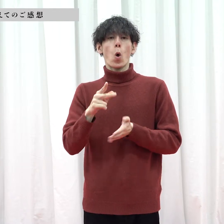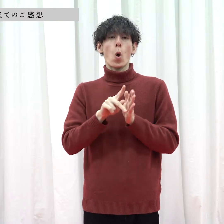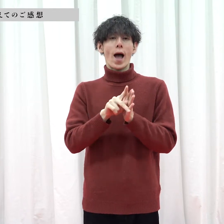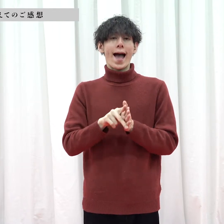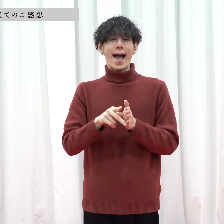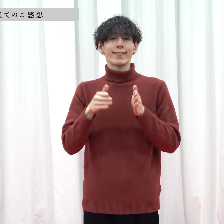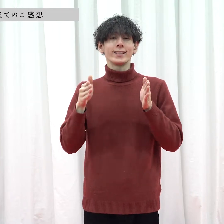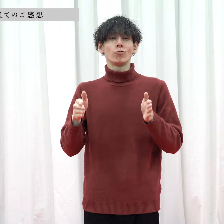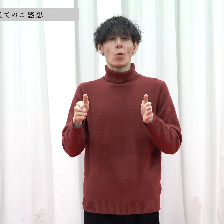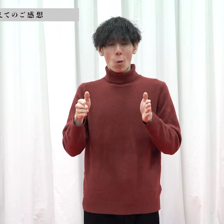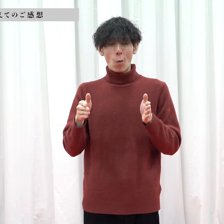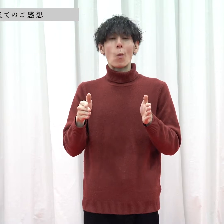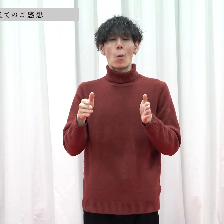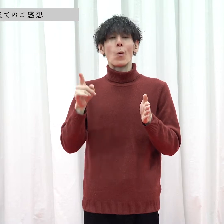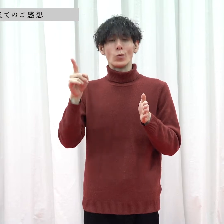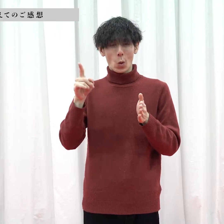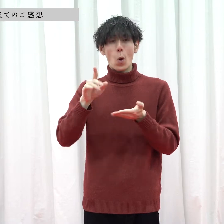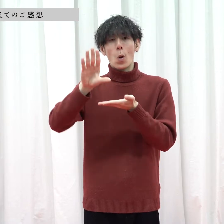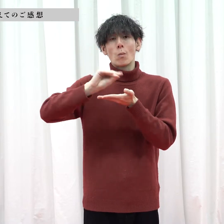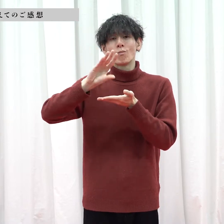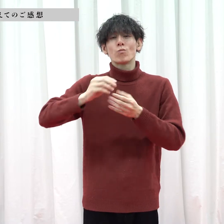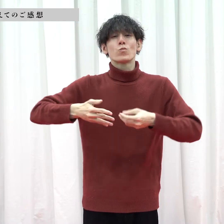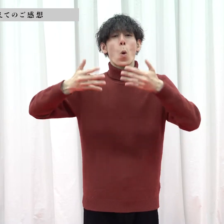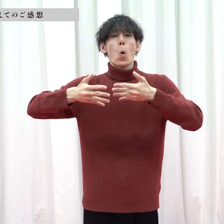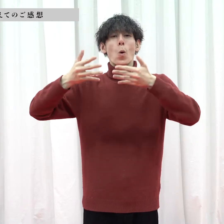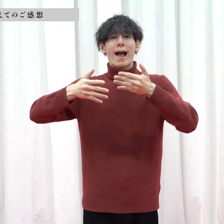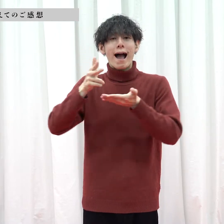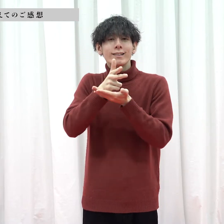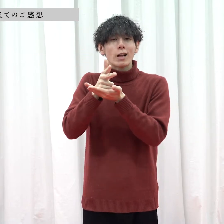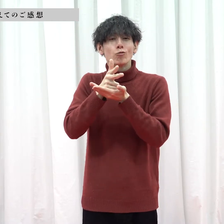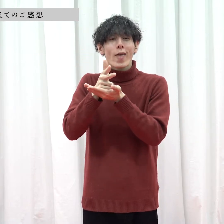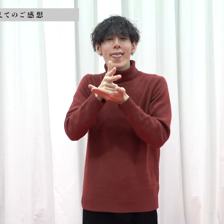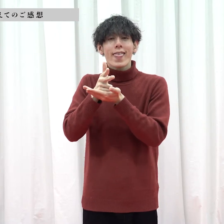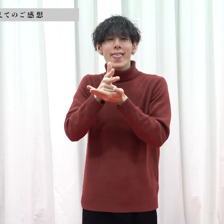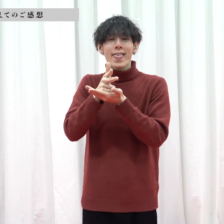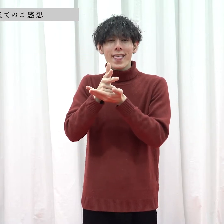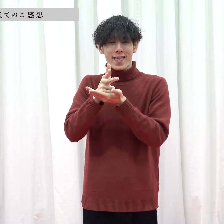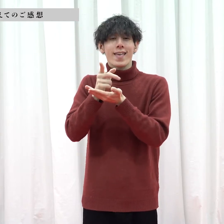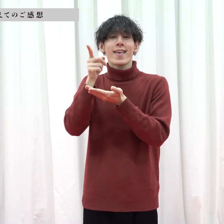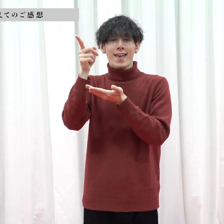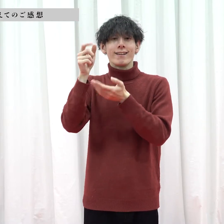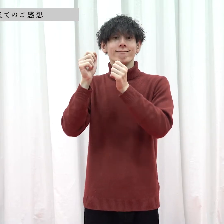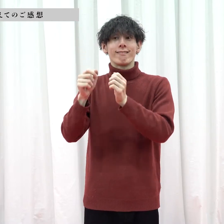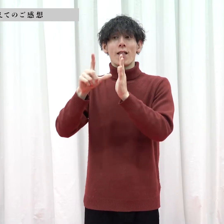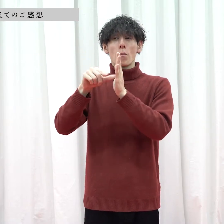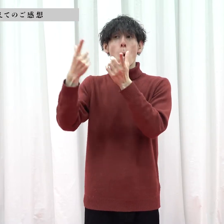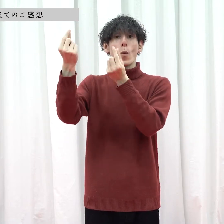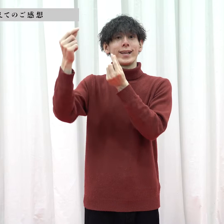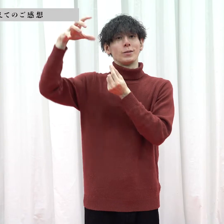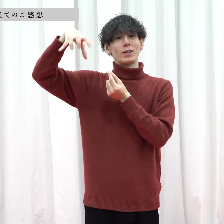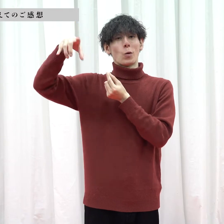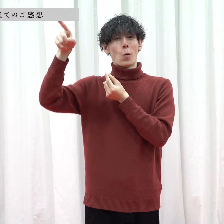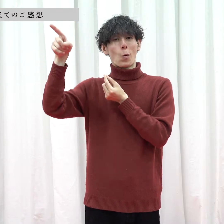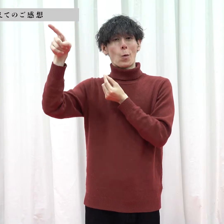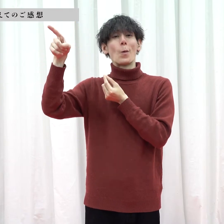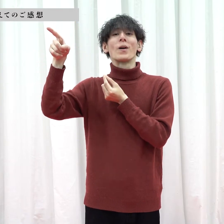以前のネクストアーティストの収録撮影をさせていただいた時と同じ場所